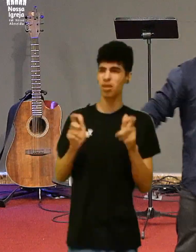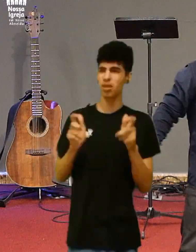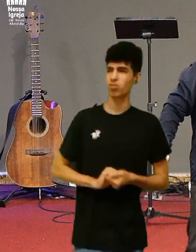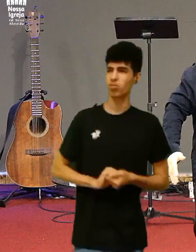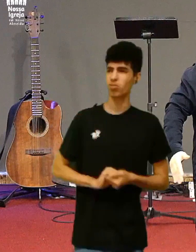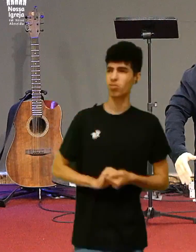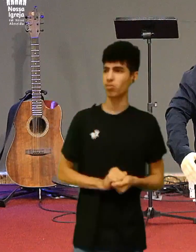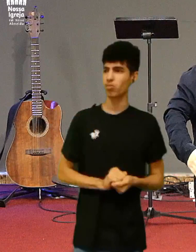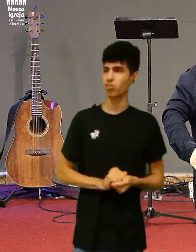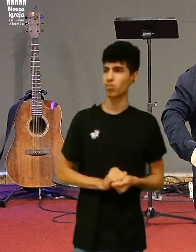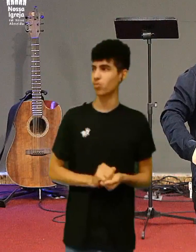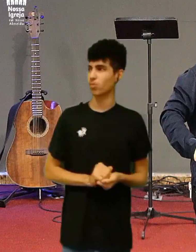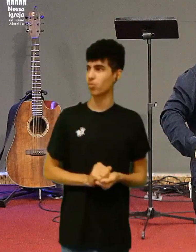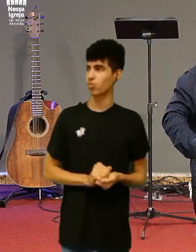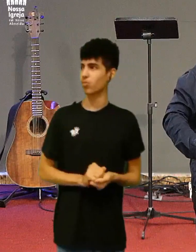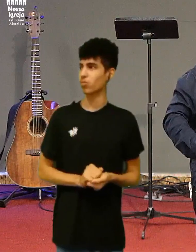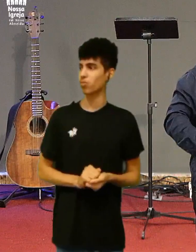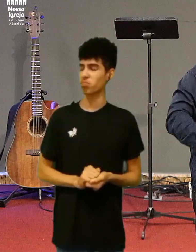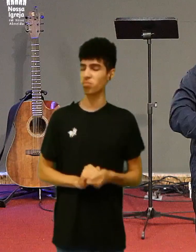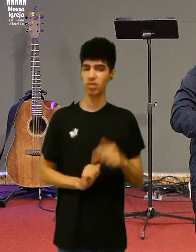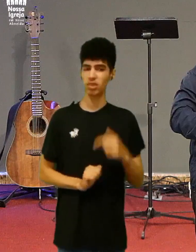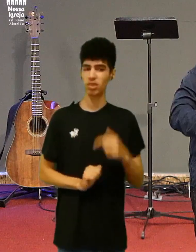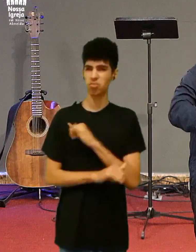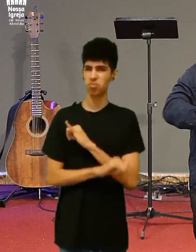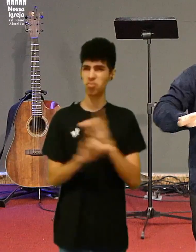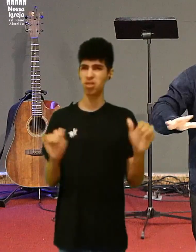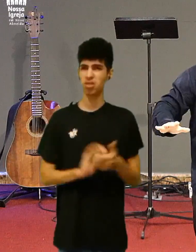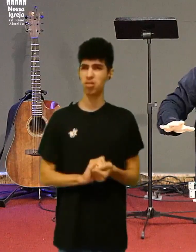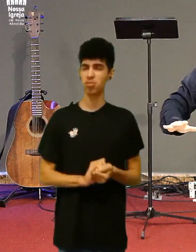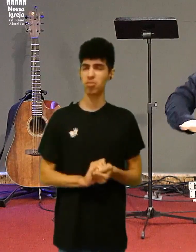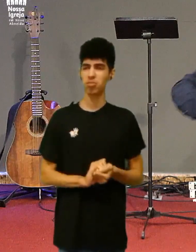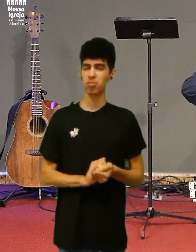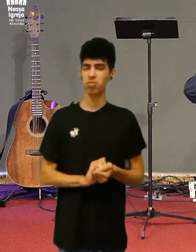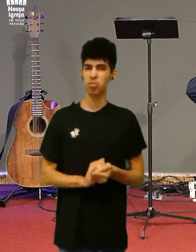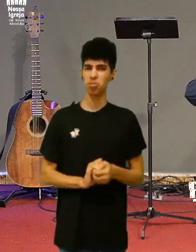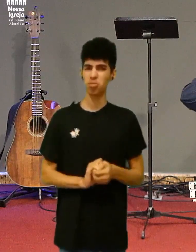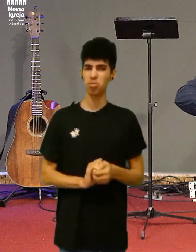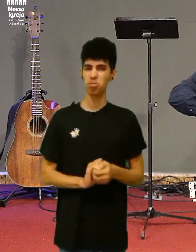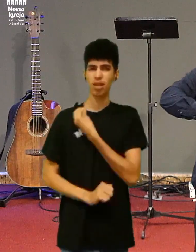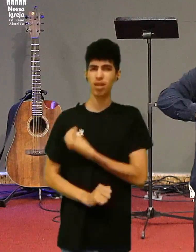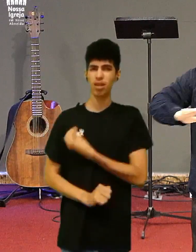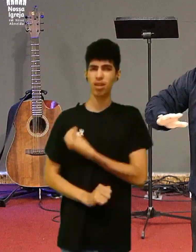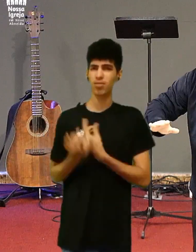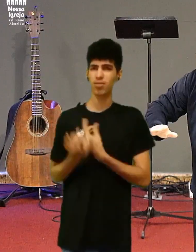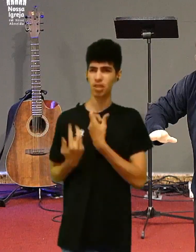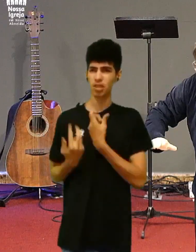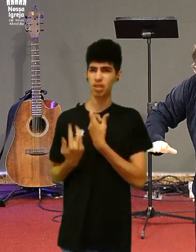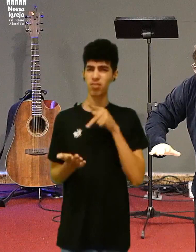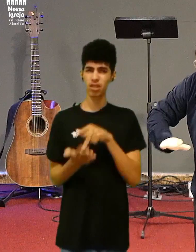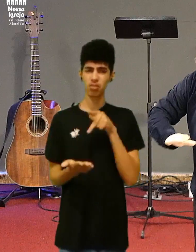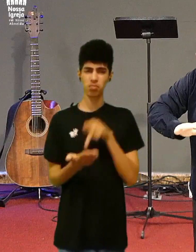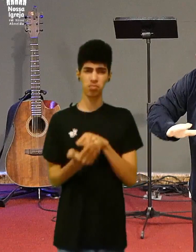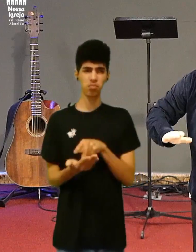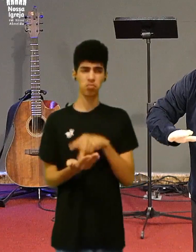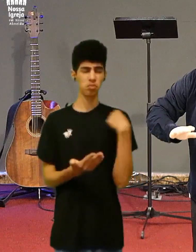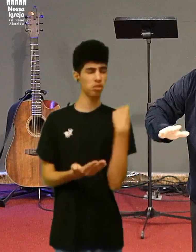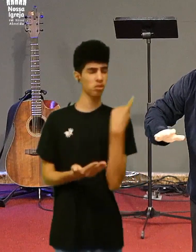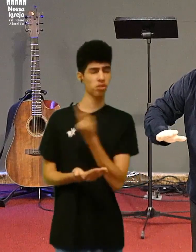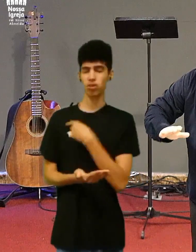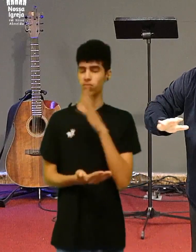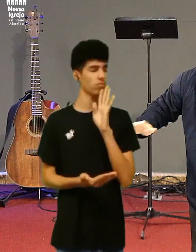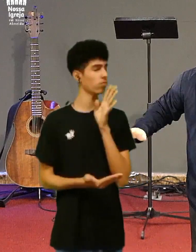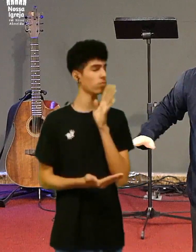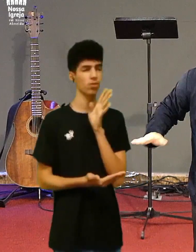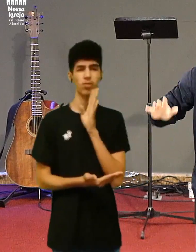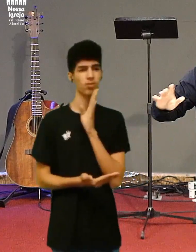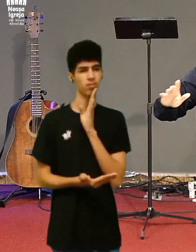cidades, eu digo: nós não conhecemos. A geração dos nossos pais não conheceu